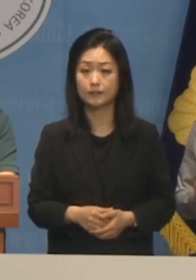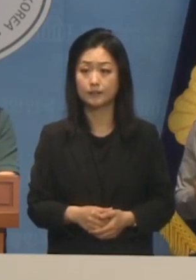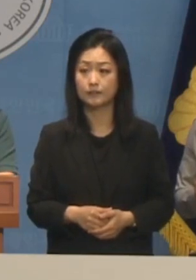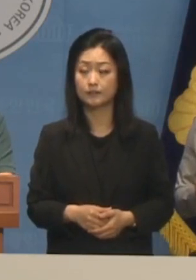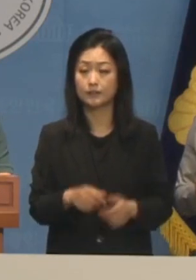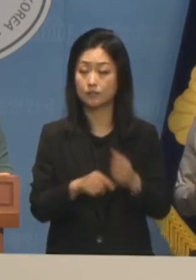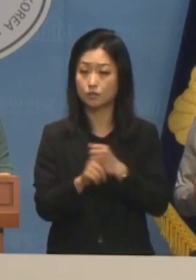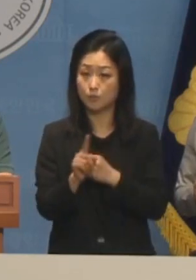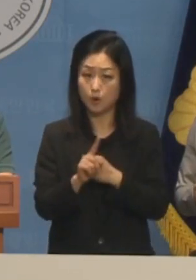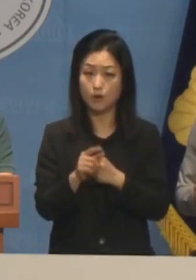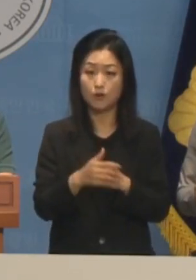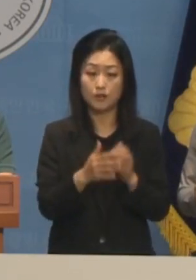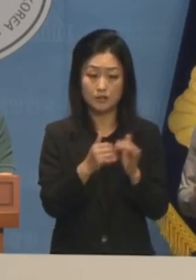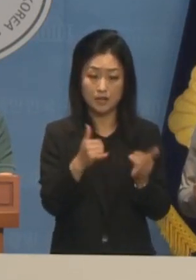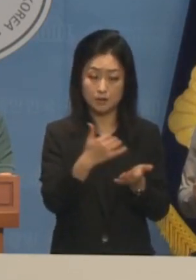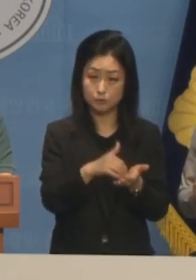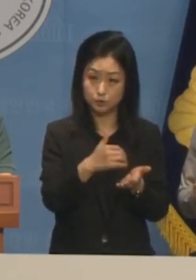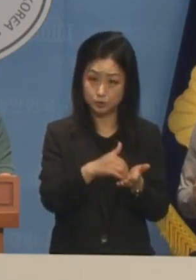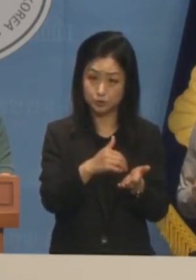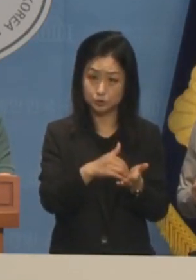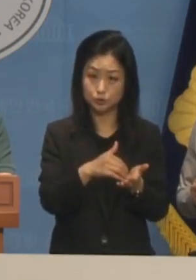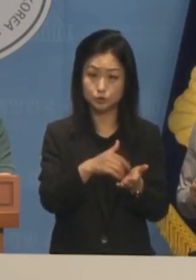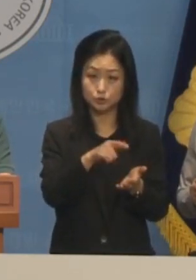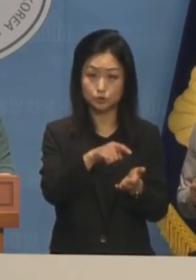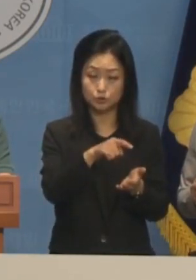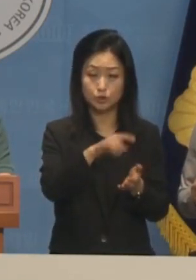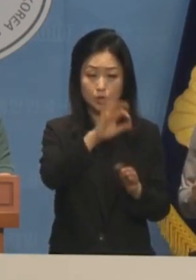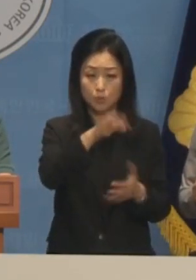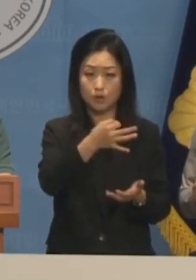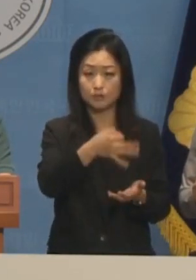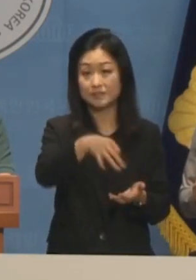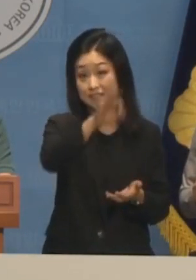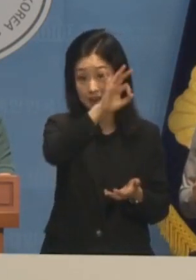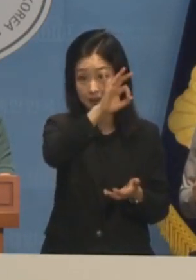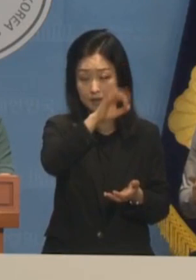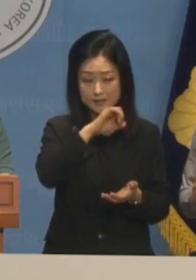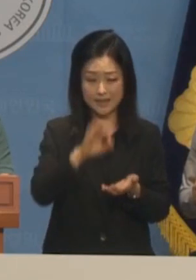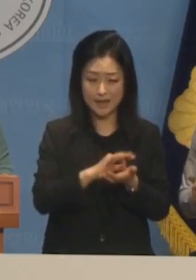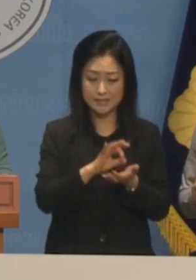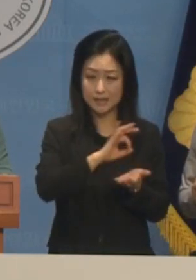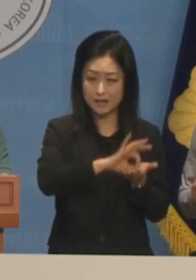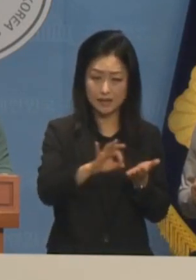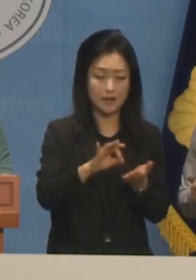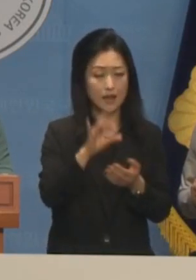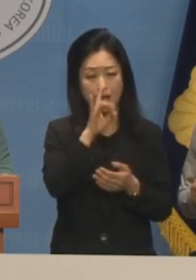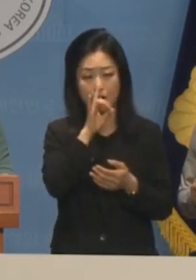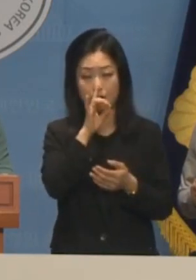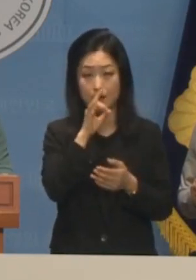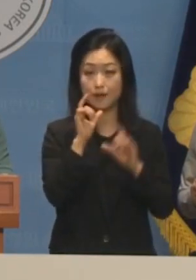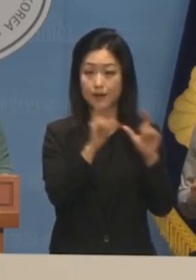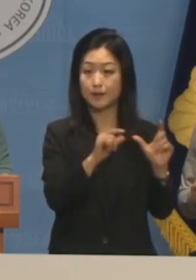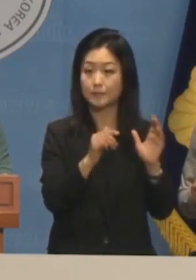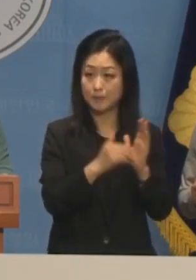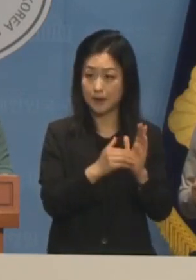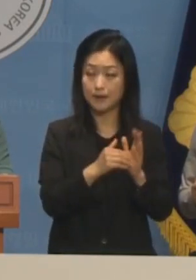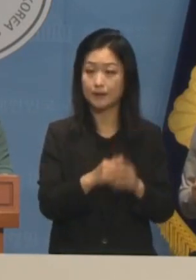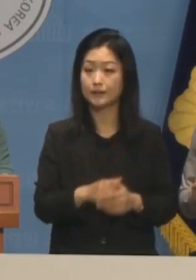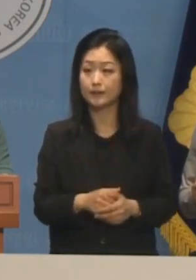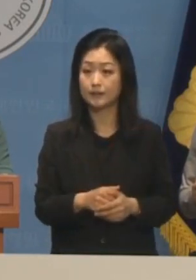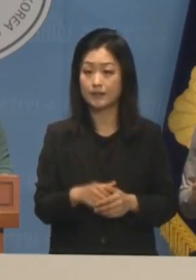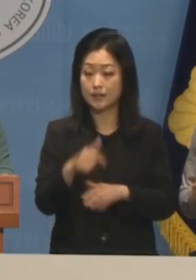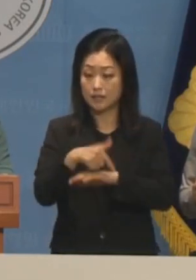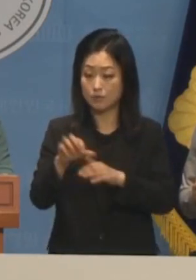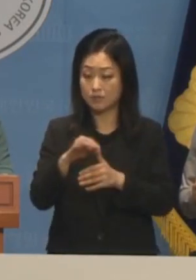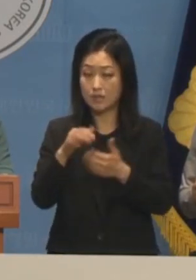그 이유는 정원 증원을 하면 인건비 증가로 인하여 예산이 소요된다는 것입니다. 공공기관 공무직은 기재부에서